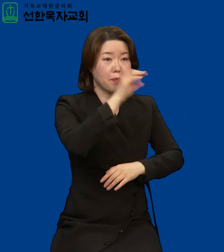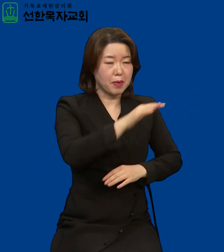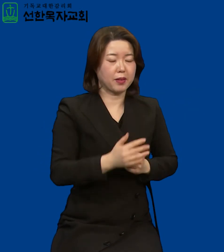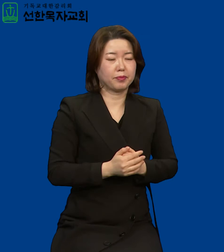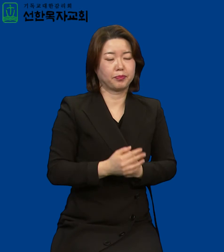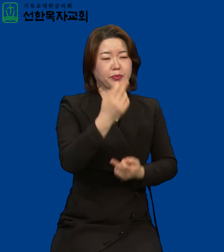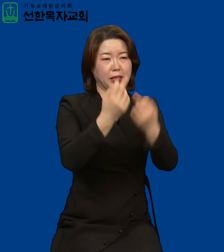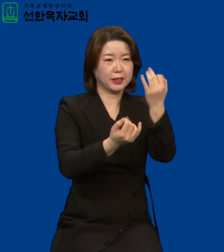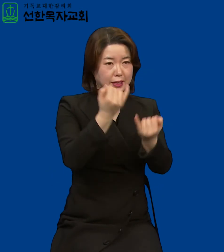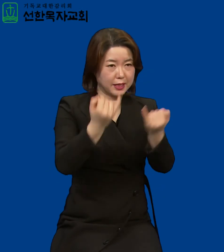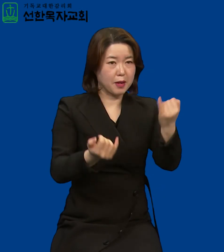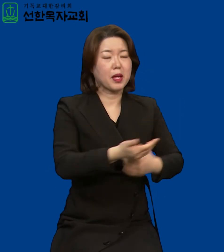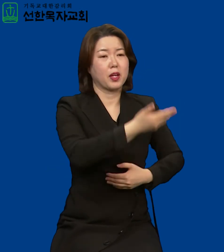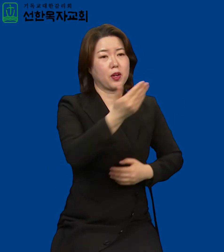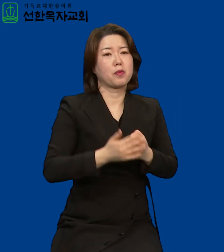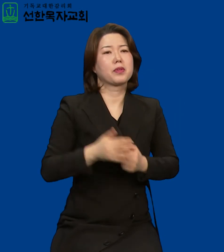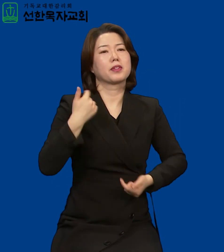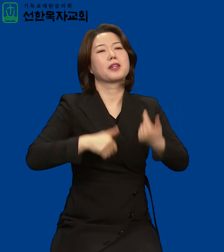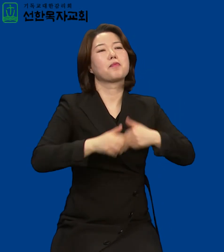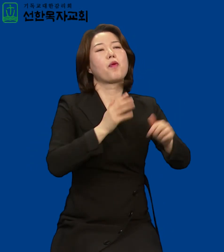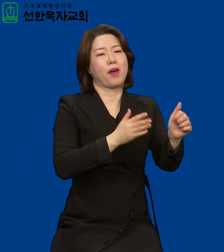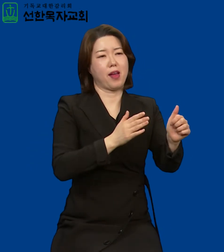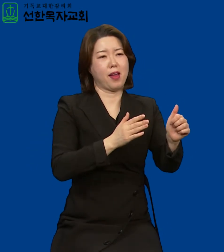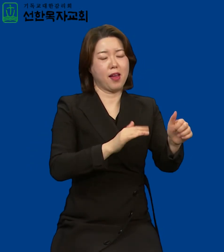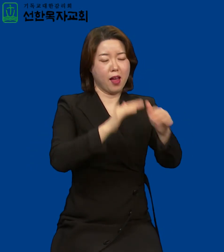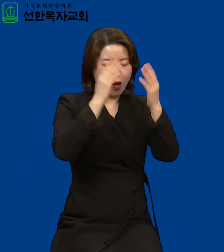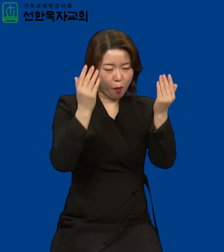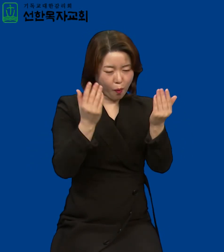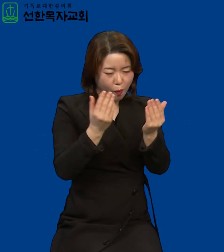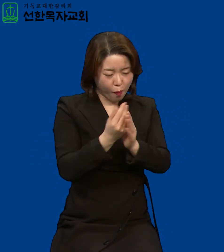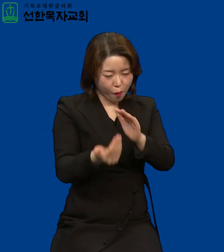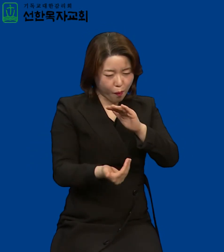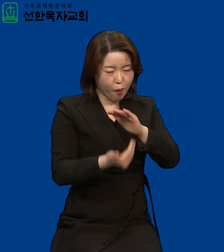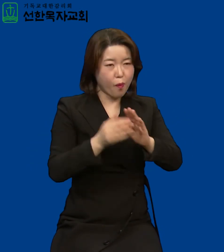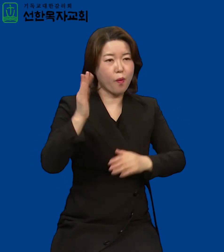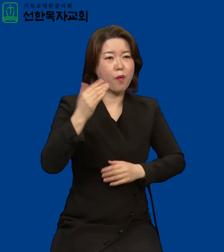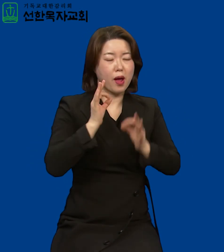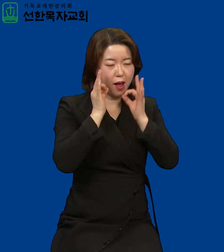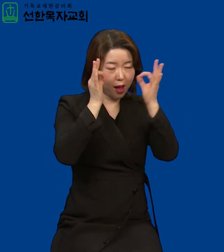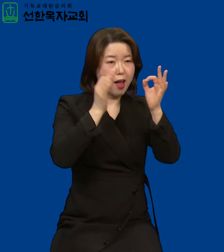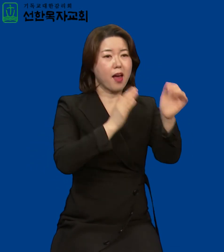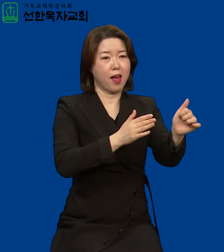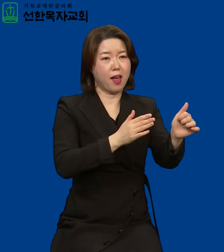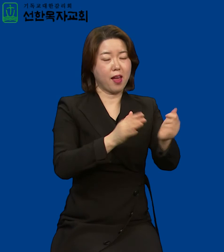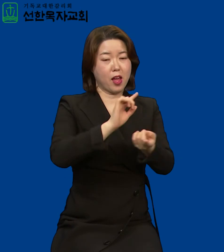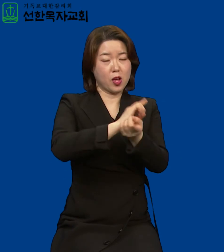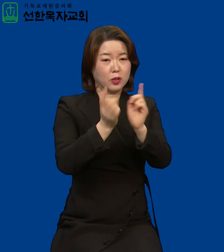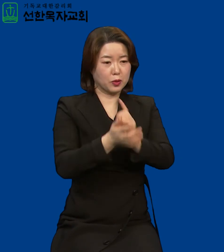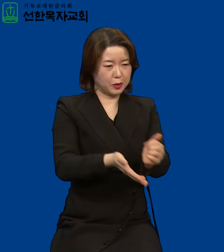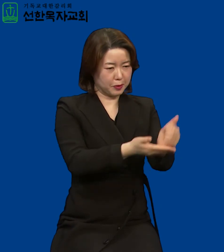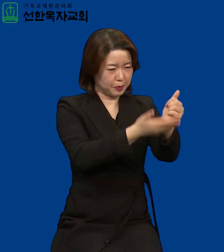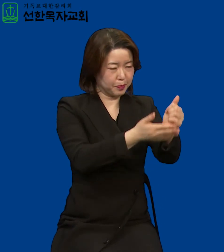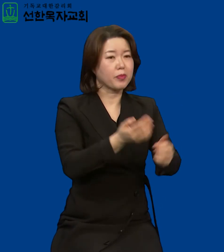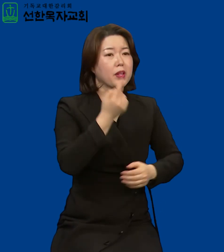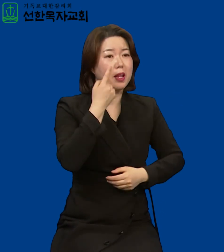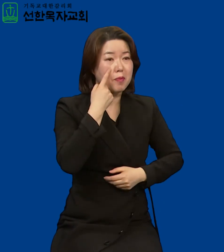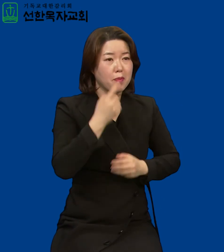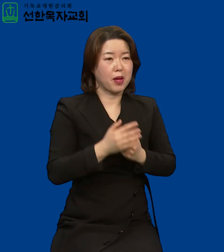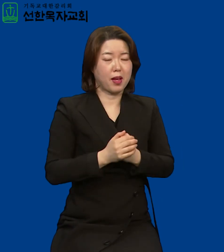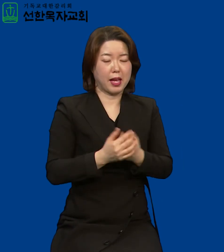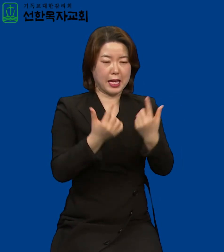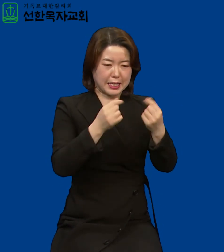형제 자매 여러분, 기뻐하십시오. 온전하게 되기를 힘쓰십시오. 서로 격려하십시오. 같은